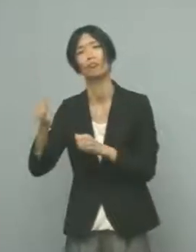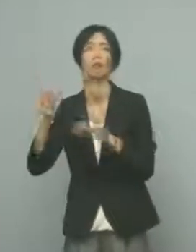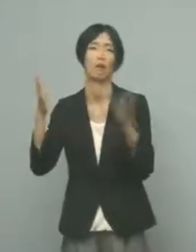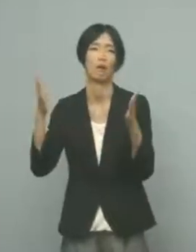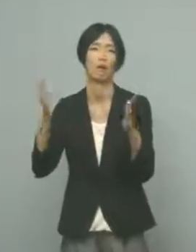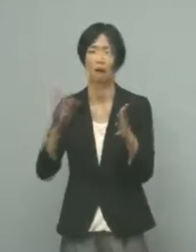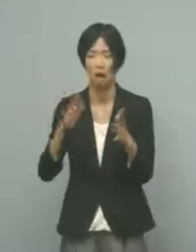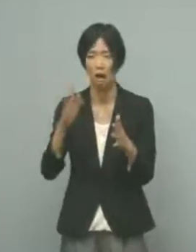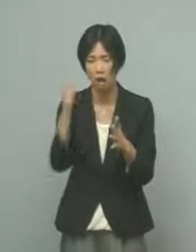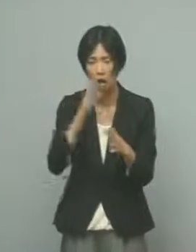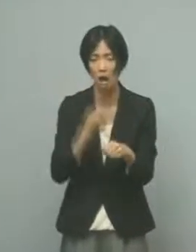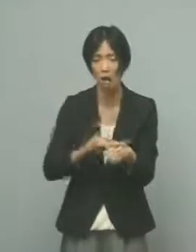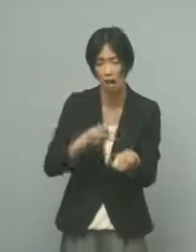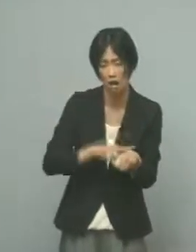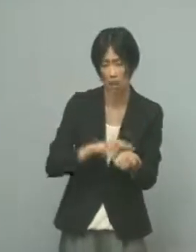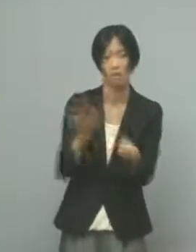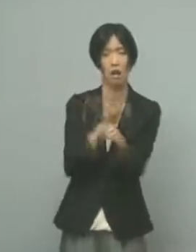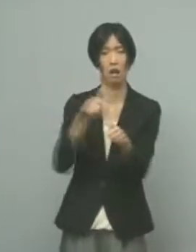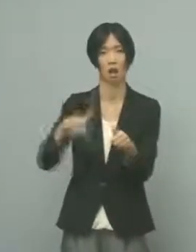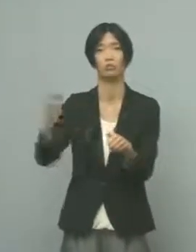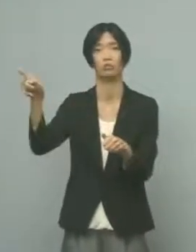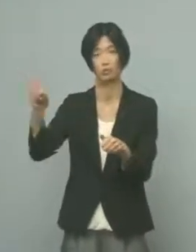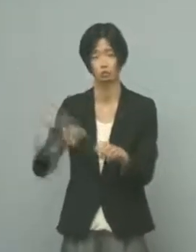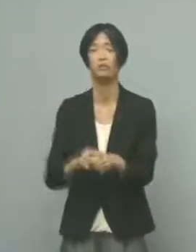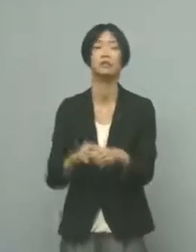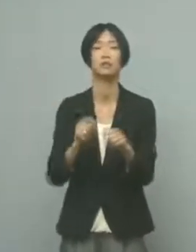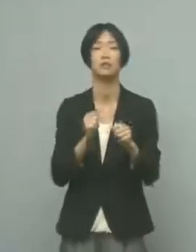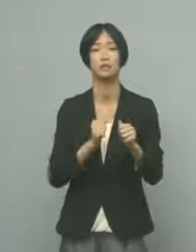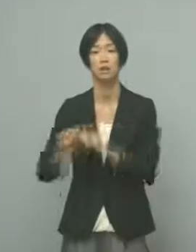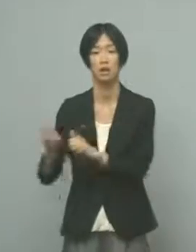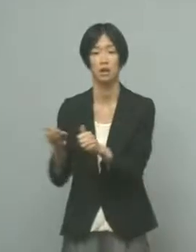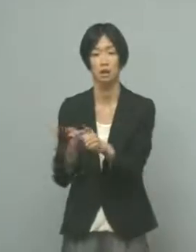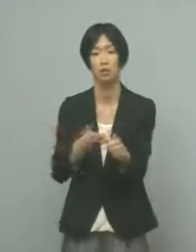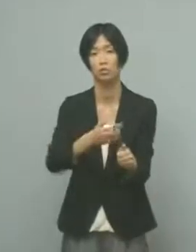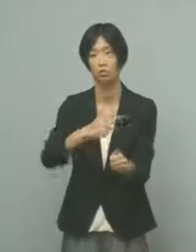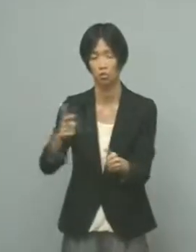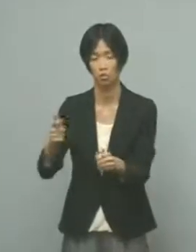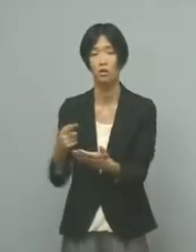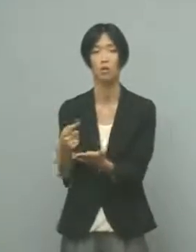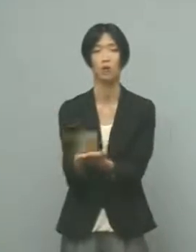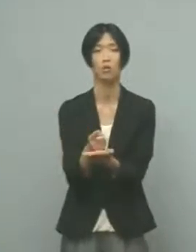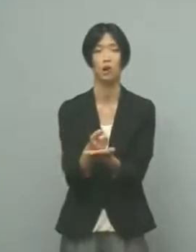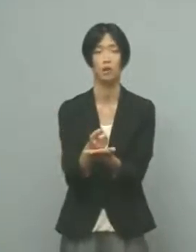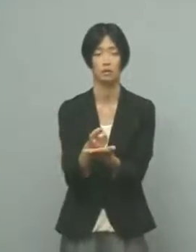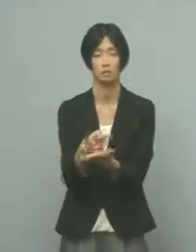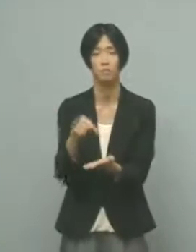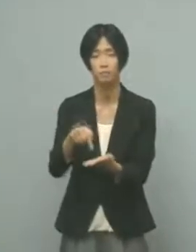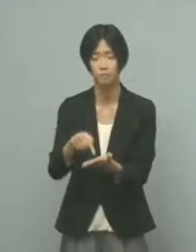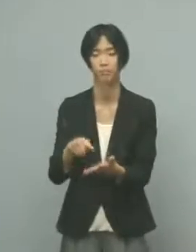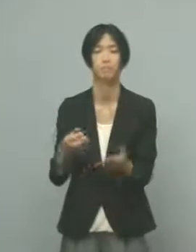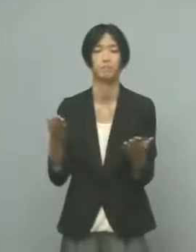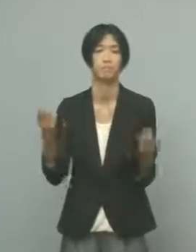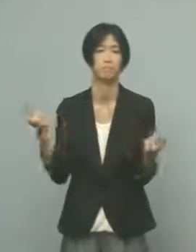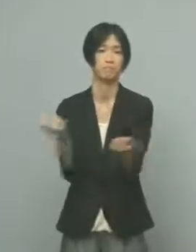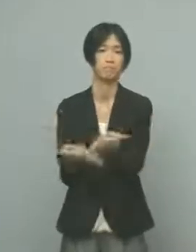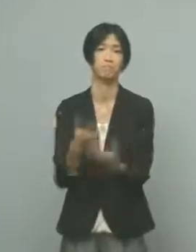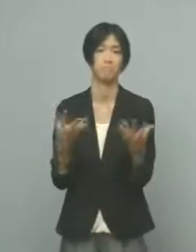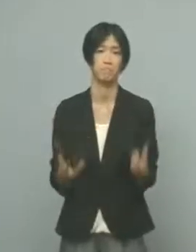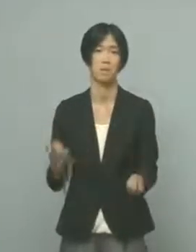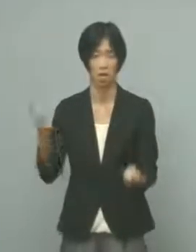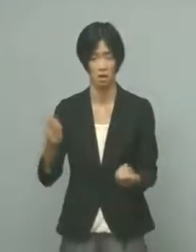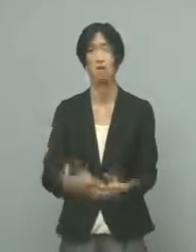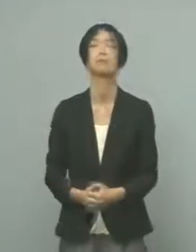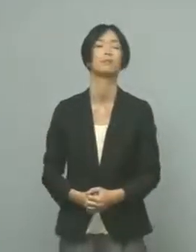度内閣府におきまして、避難勧告等に関するガイドラインの改定が行われ